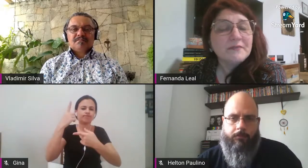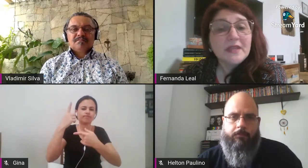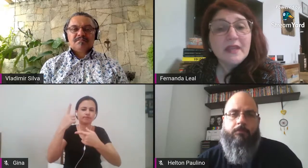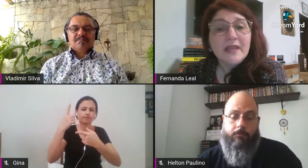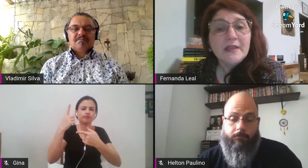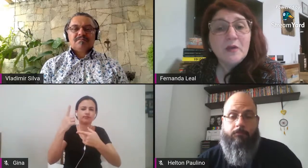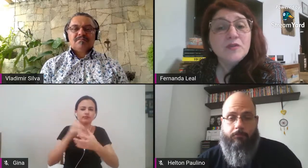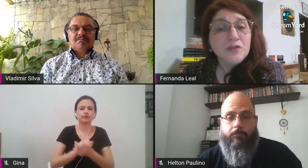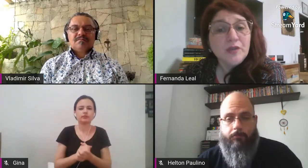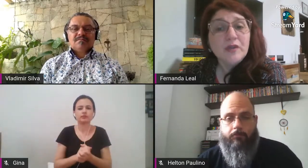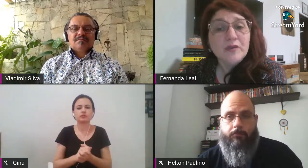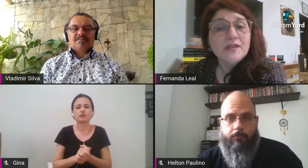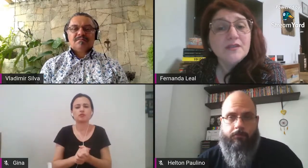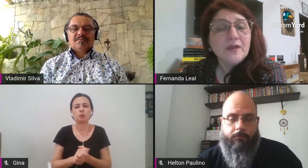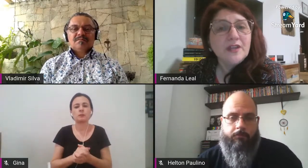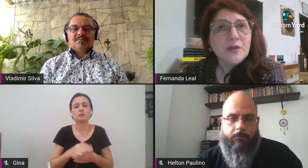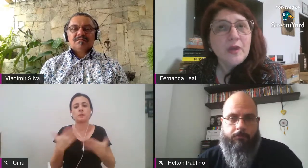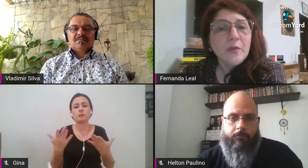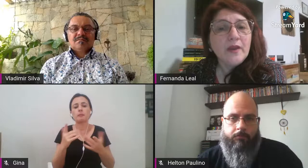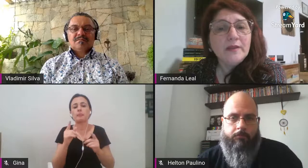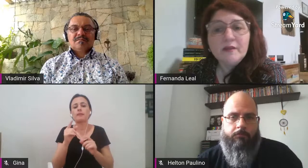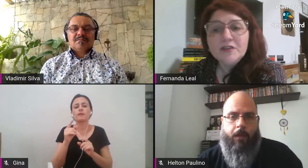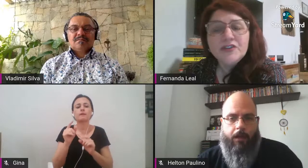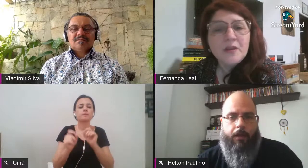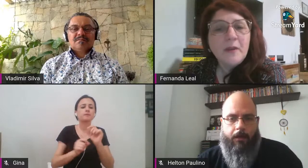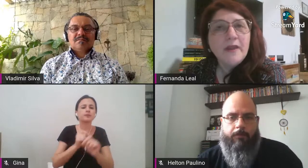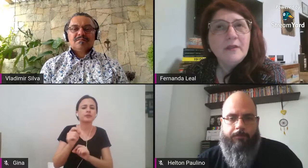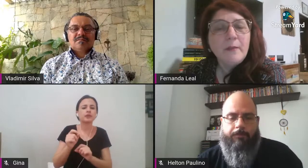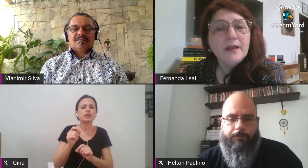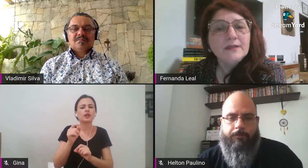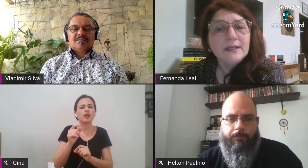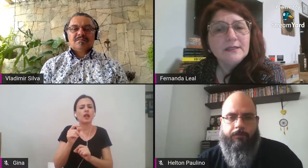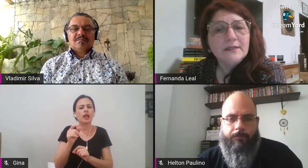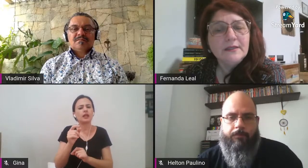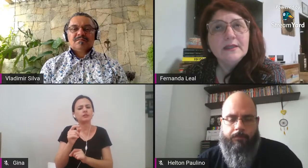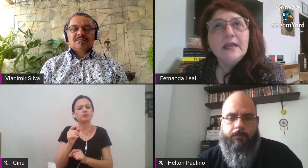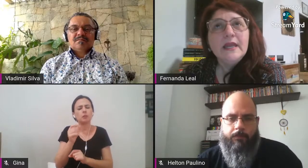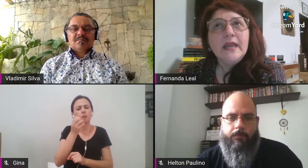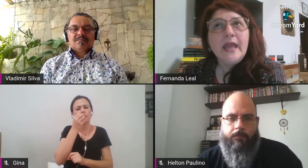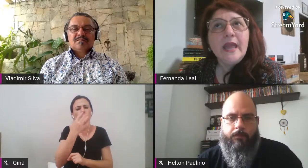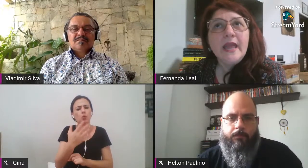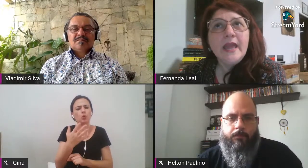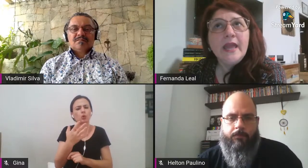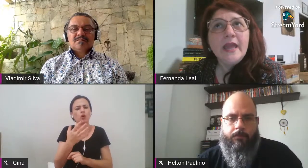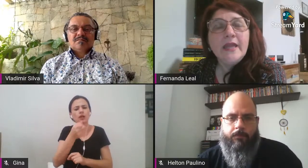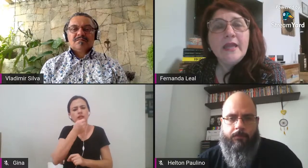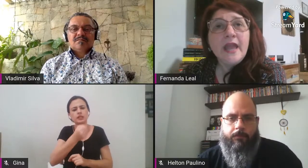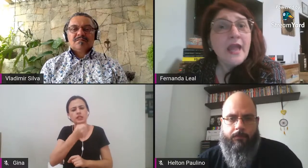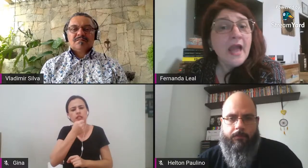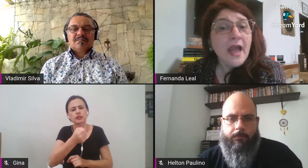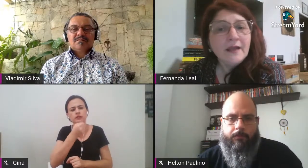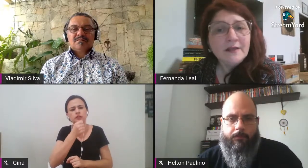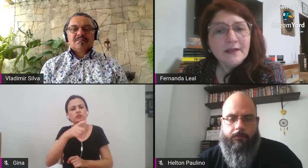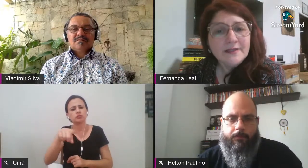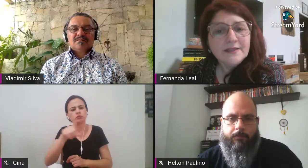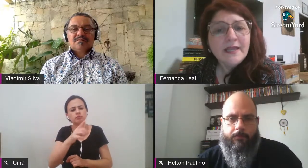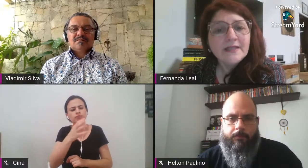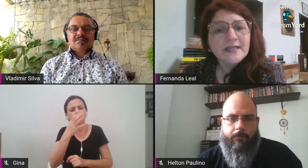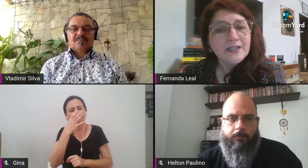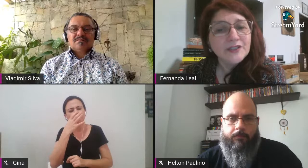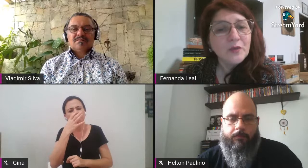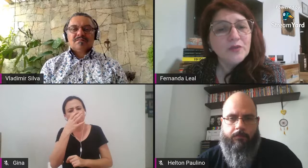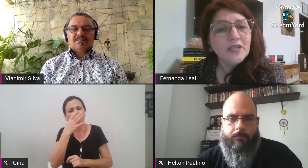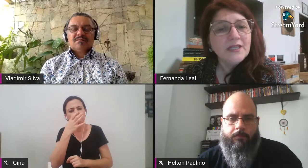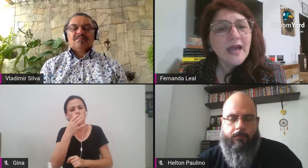trouxe. Então, eu sugiro que vocês vejam, é uma entrevista extremamente impactante, E aí a arte, sem